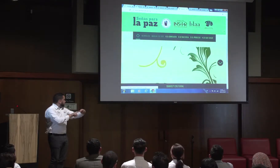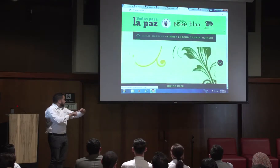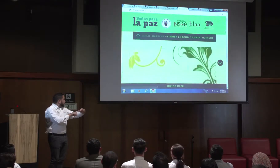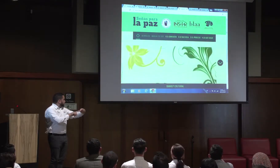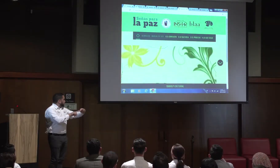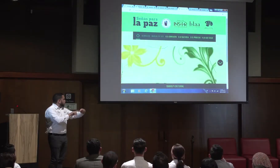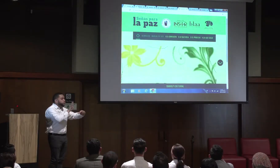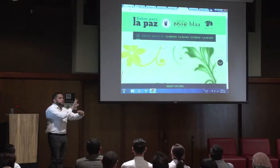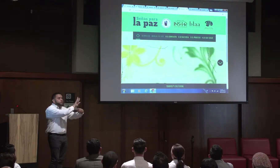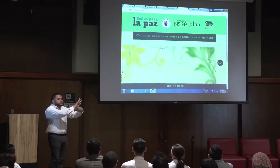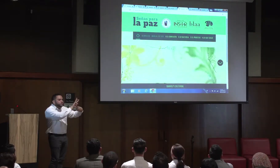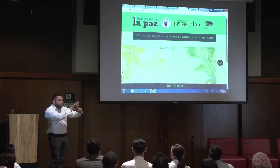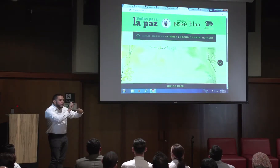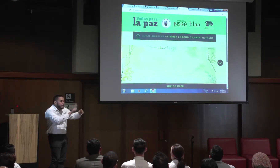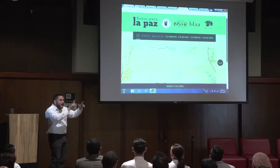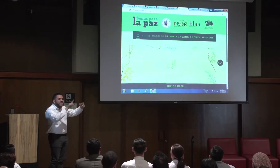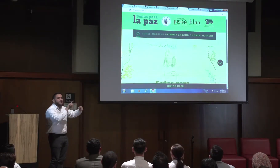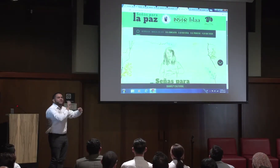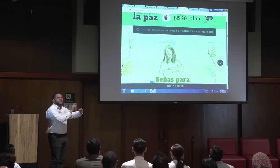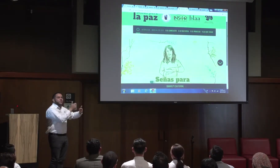la página de Señas para la Paz.